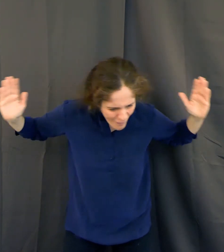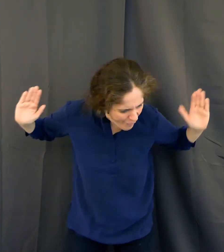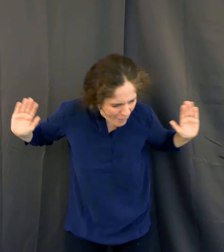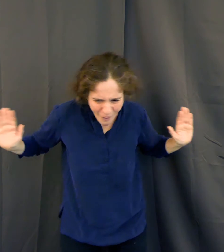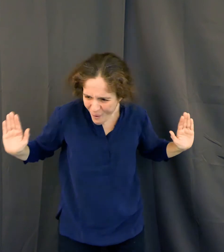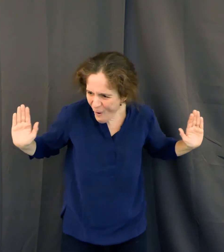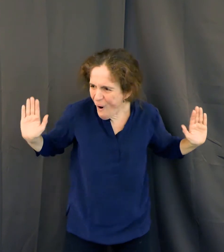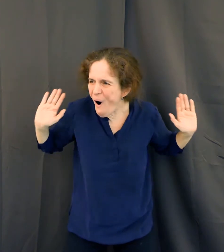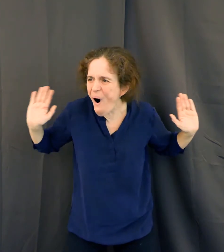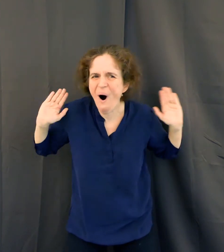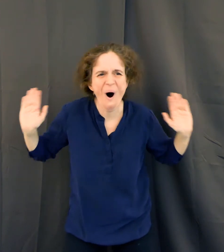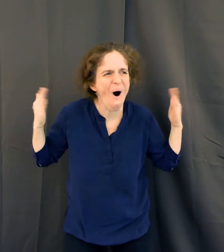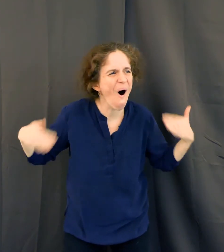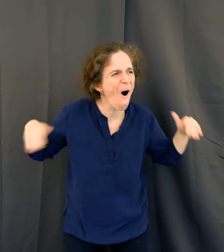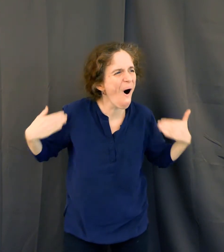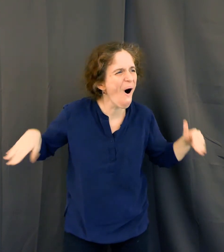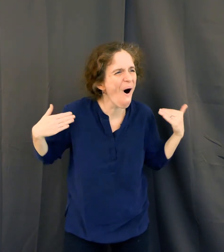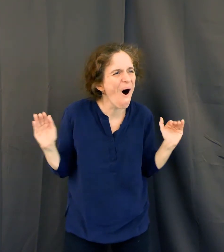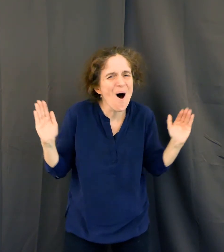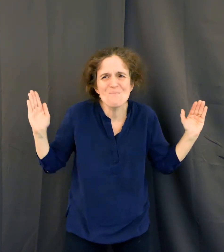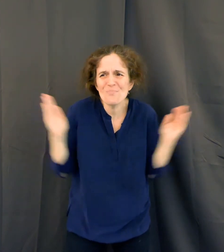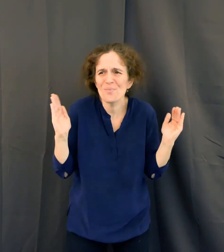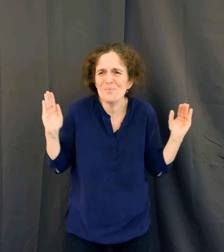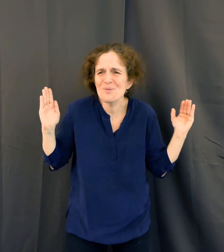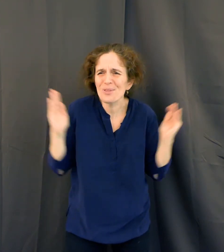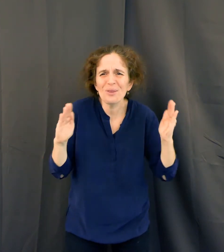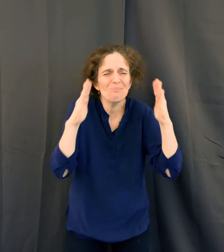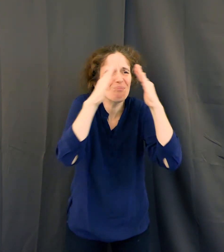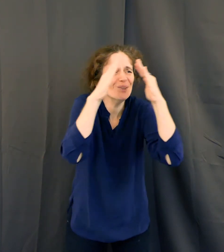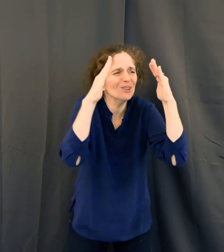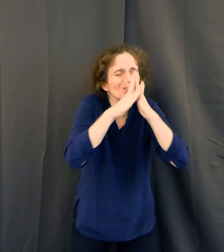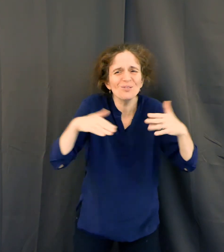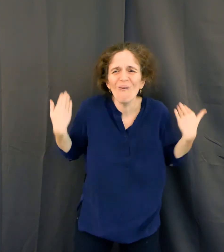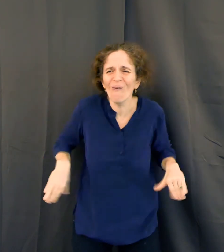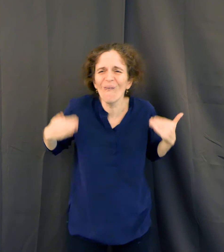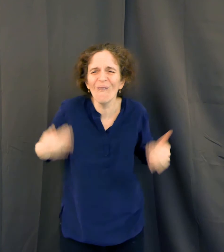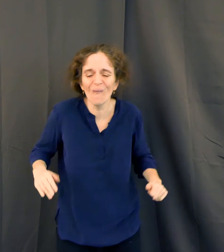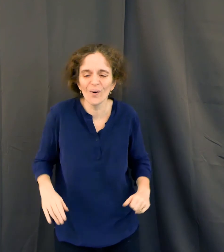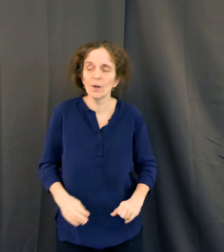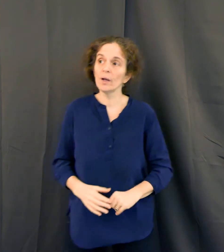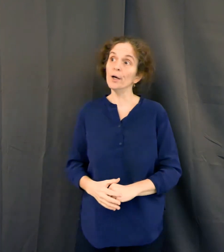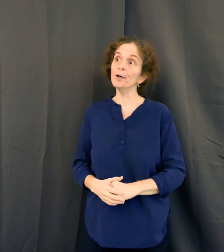maison. Oh là là! Mais c'est tout petit et tout serré chez vous.